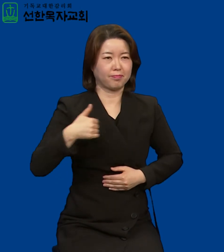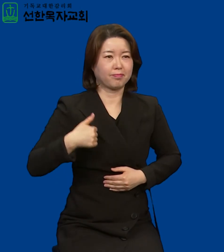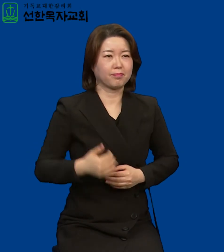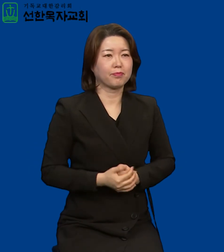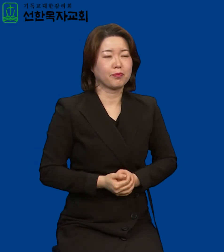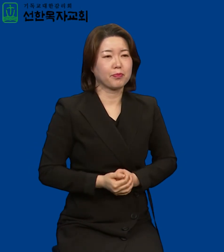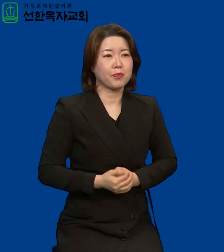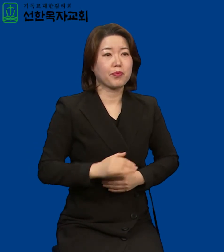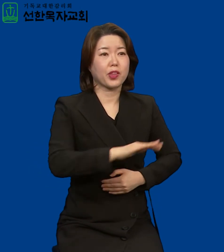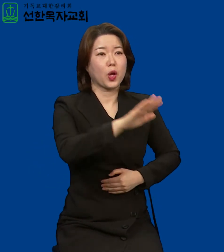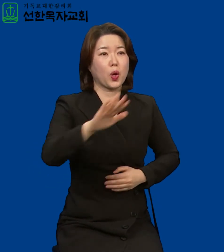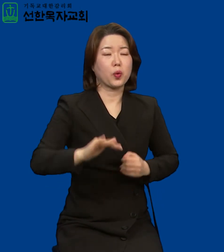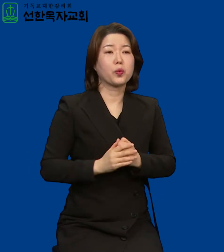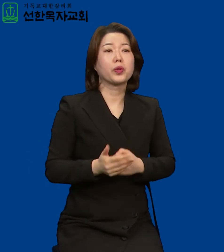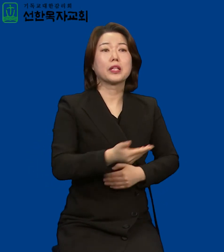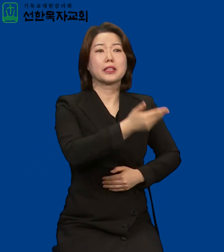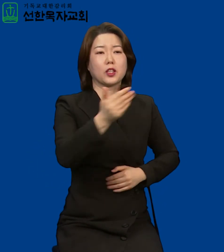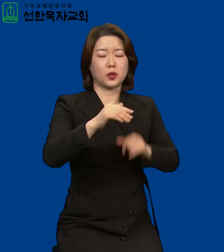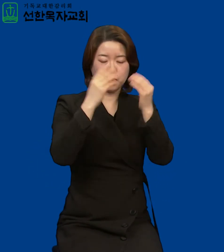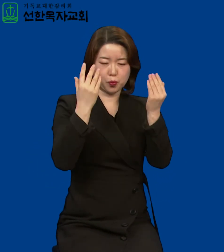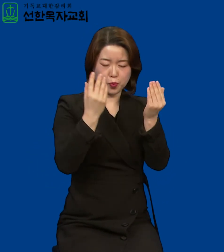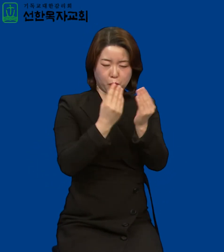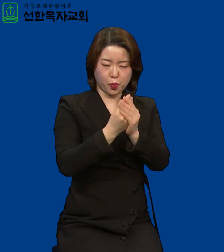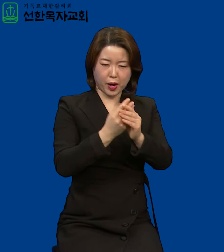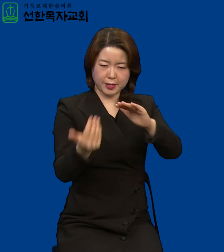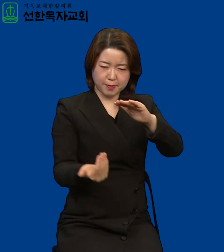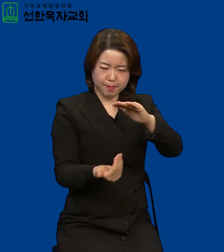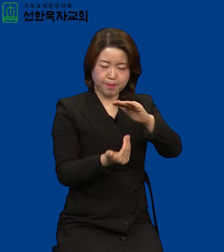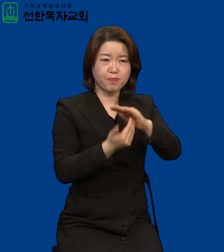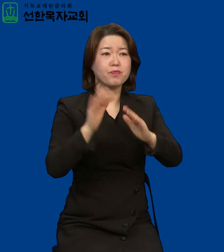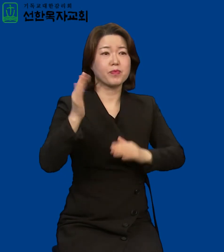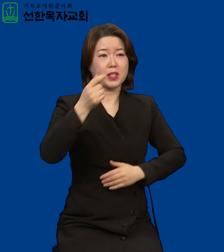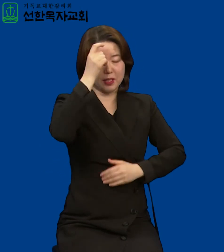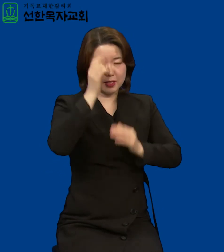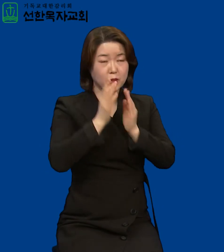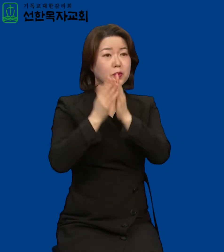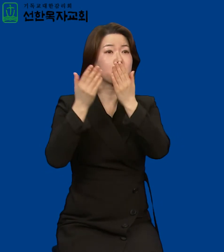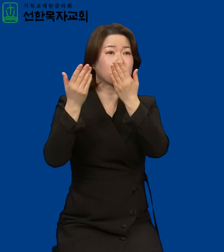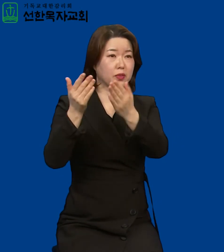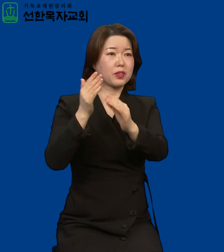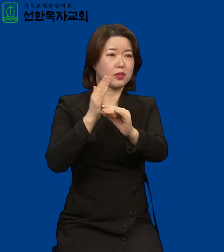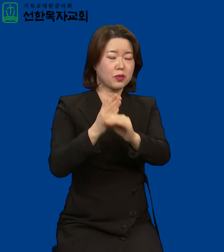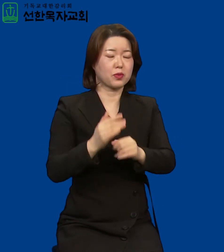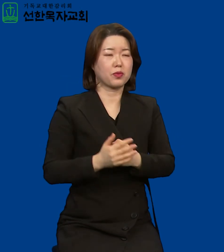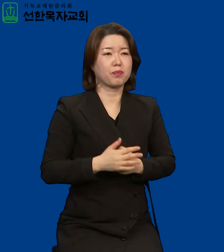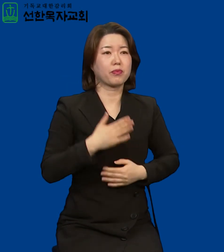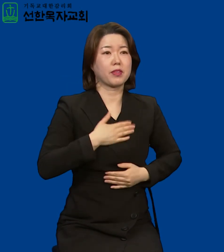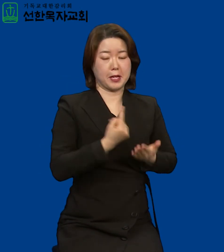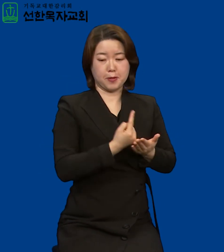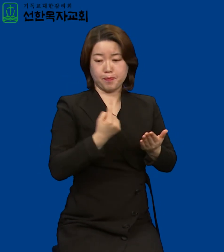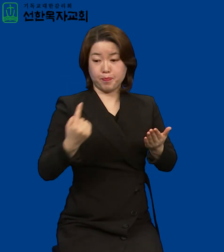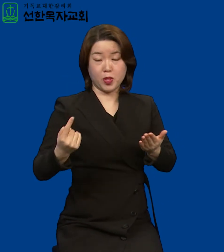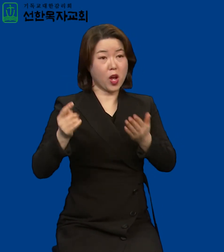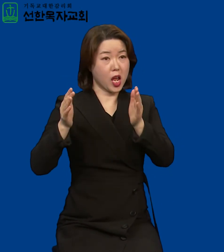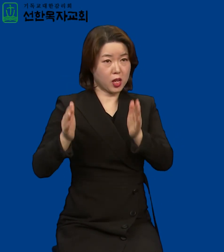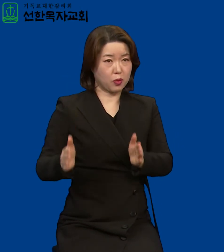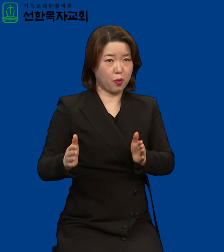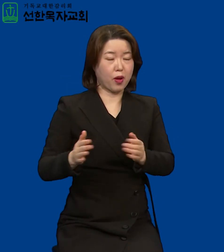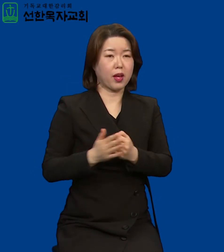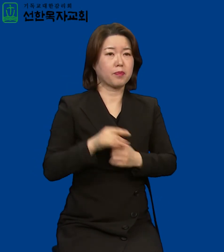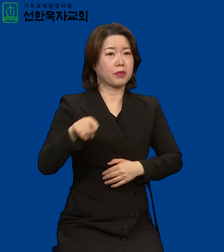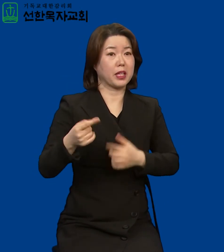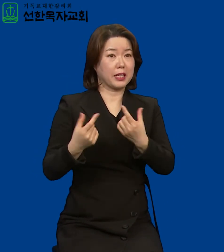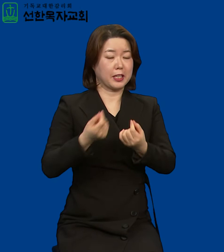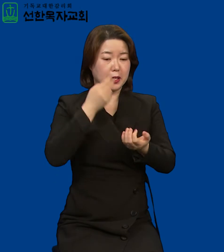기뻐합니다. 우리는 여러분이 완전하게 되기를 기도합니다. 내가 떠나 있는 동안에